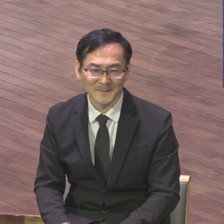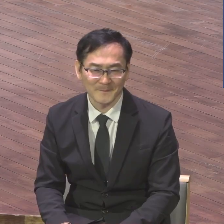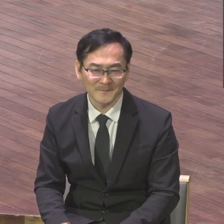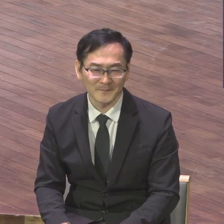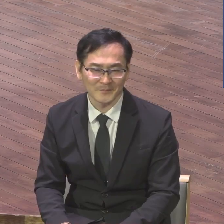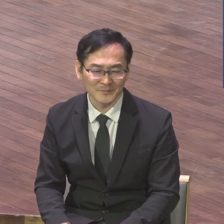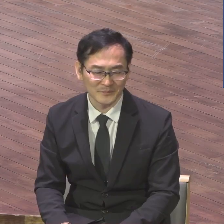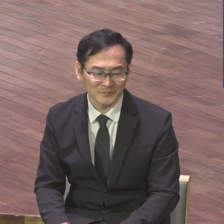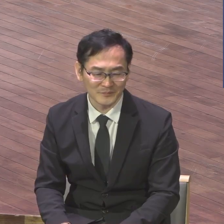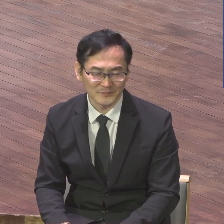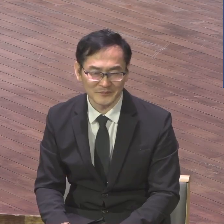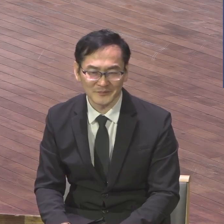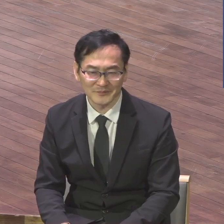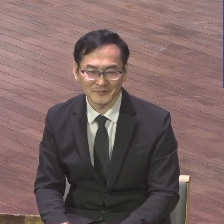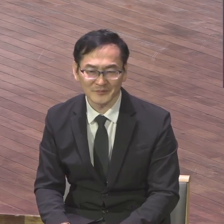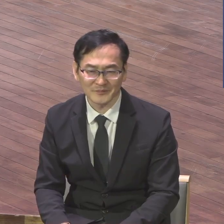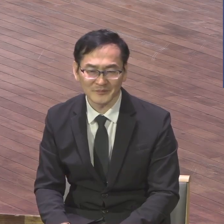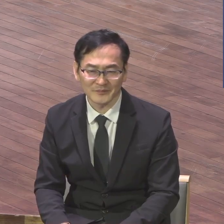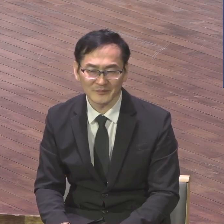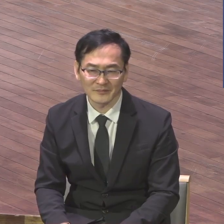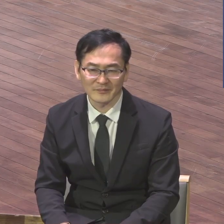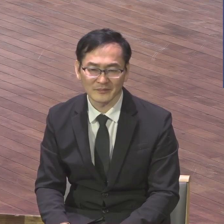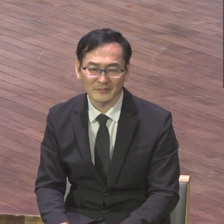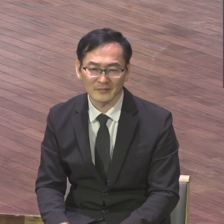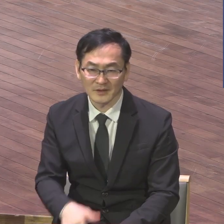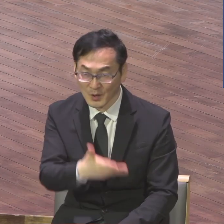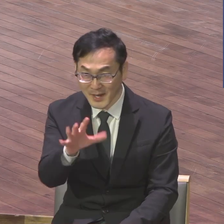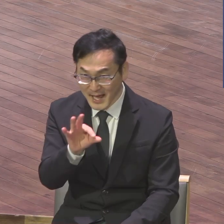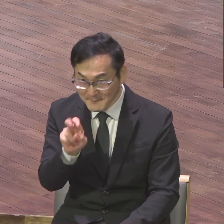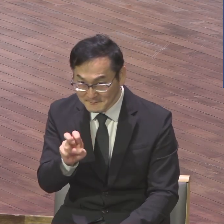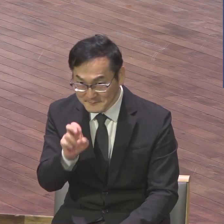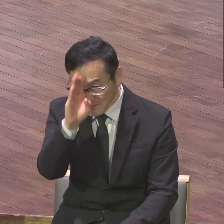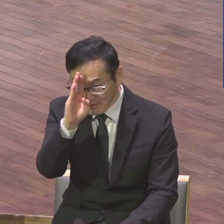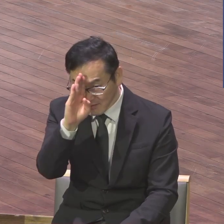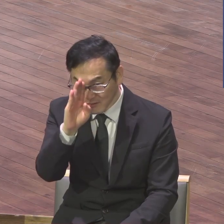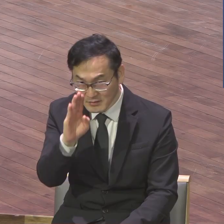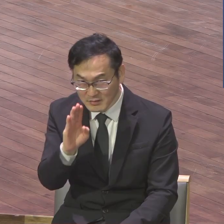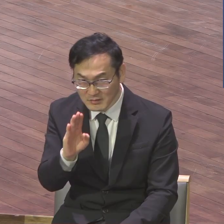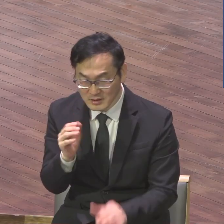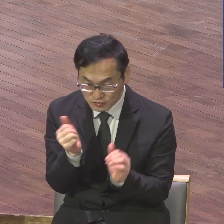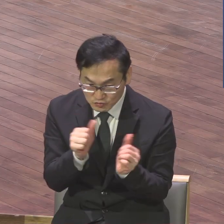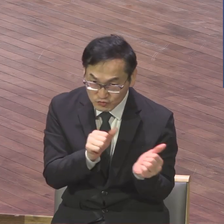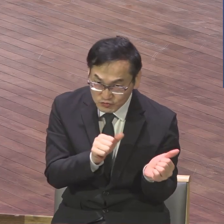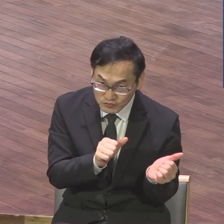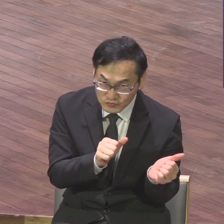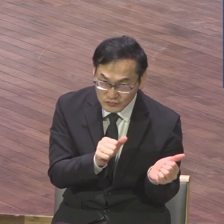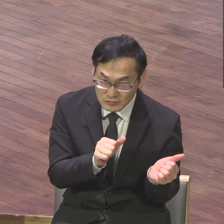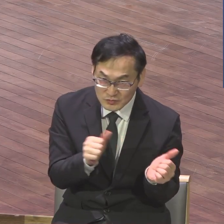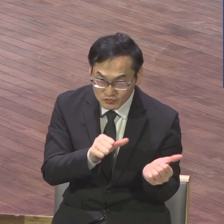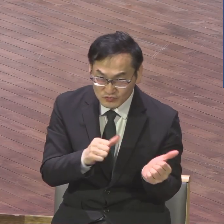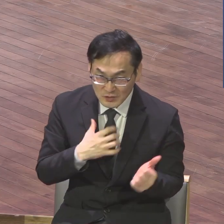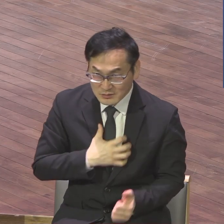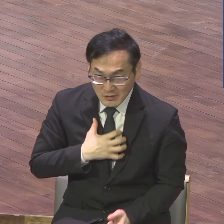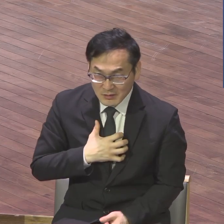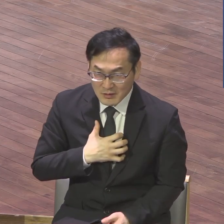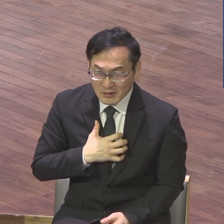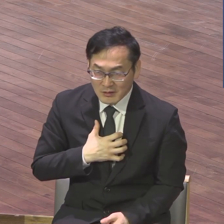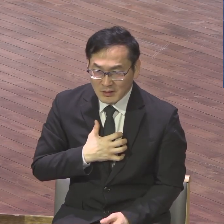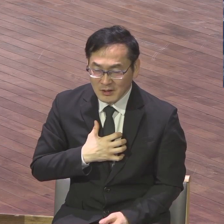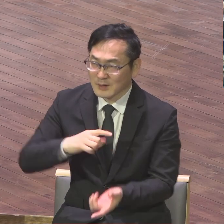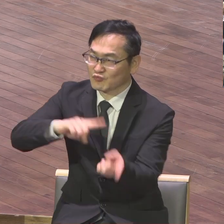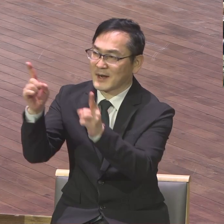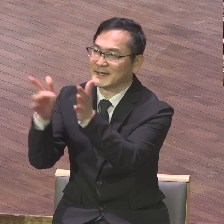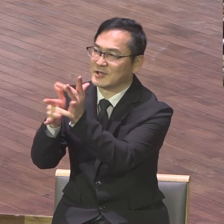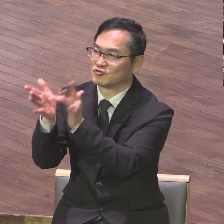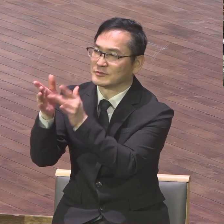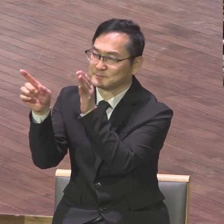암에 걸렸습니까? 죽을 병에 걸렸습니까? 오늘 이 아침에 부활소망 가지고 영생의 선물 기억하시기